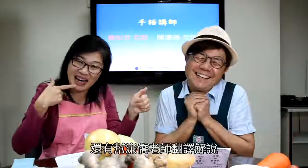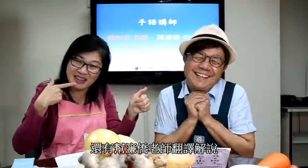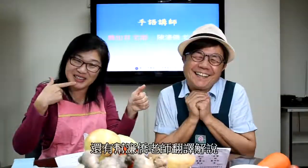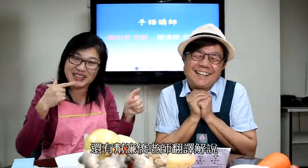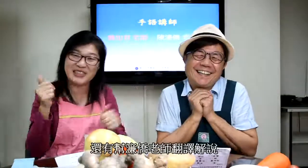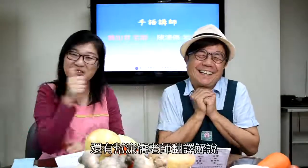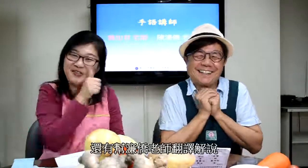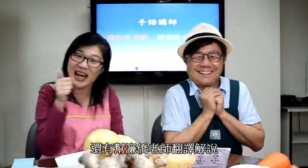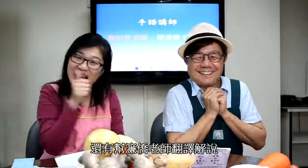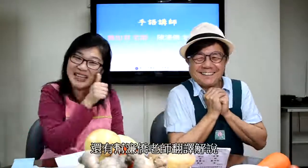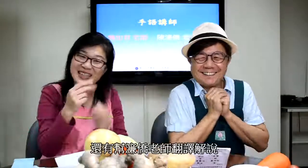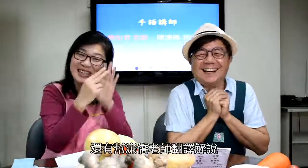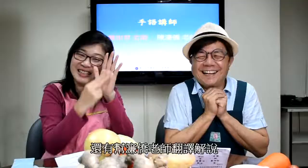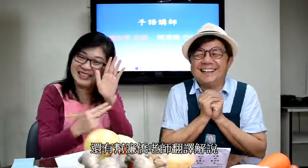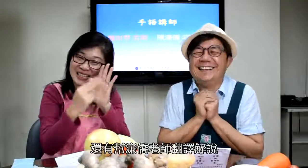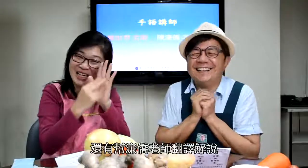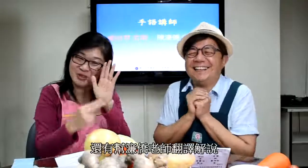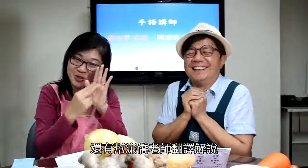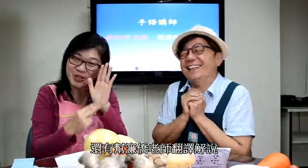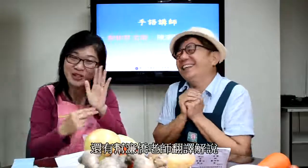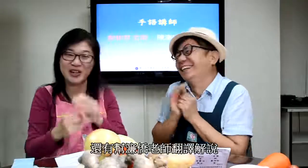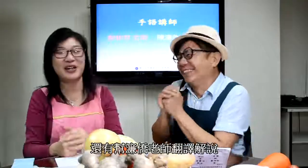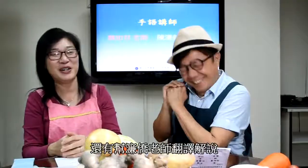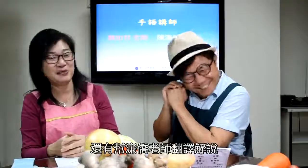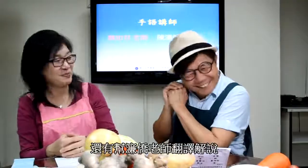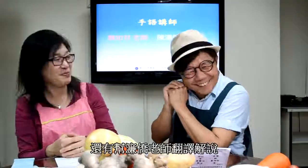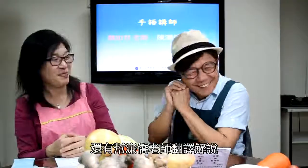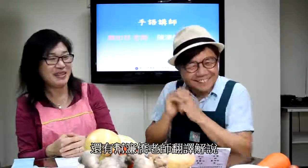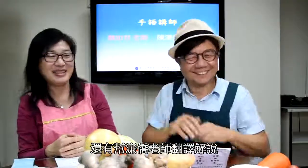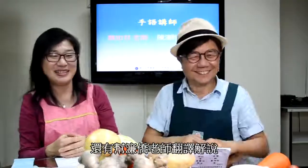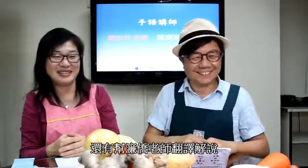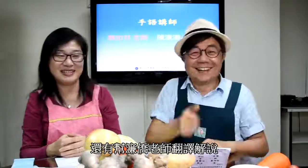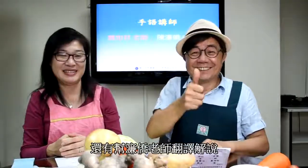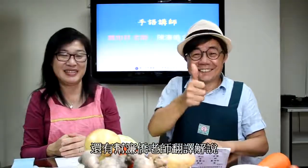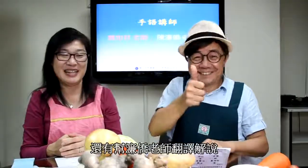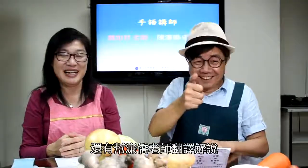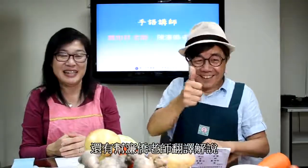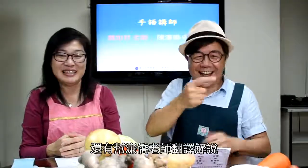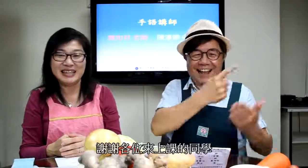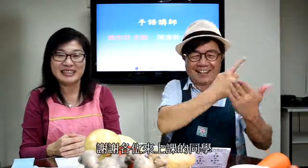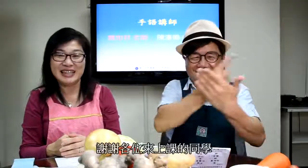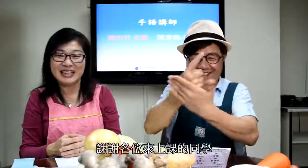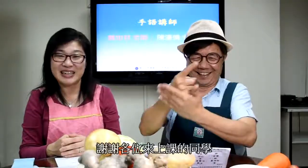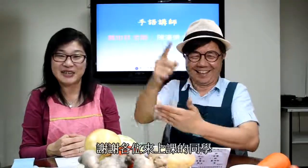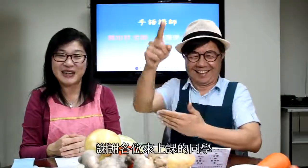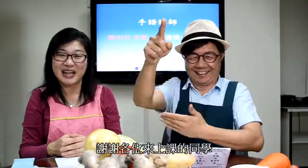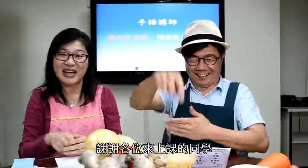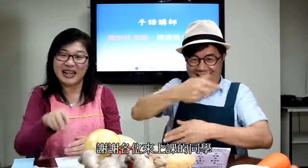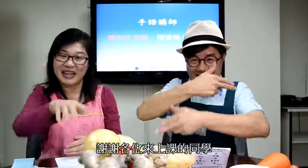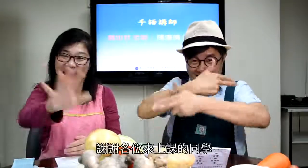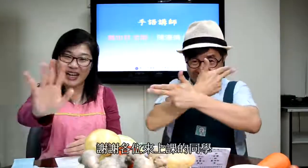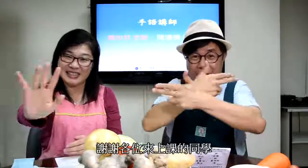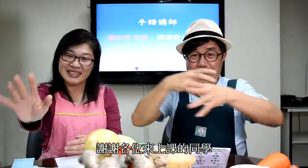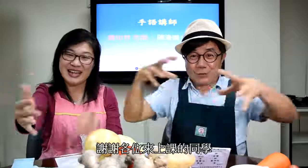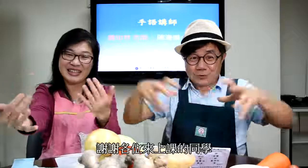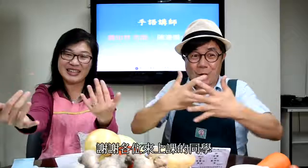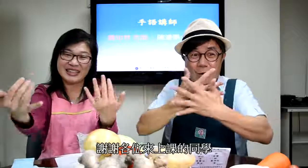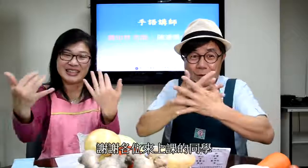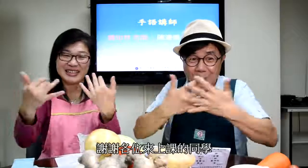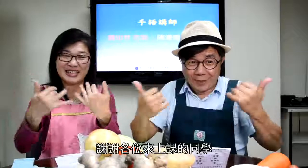师翻译解说。是，谢谢各位来上课的同